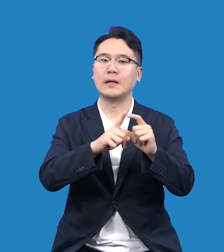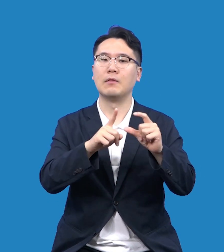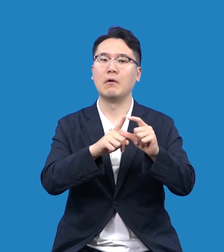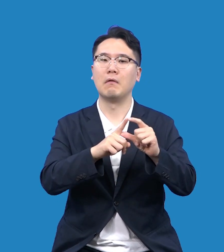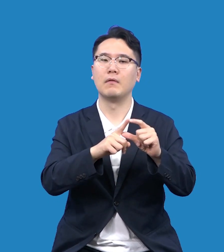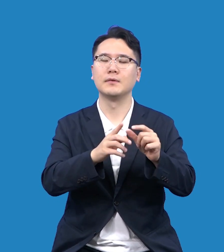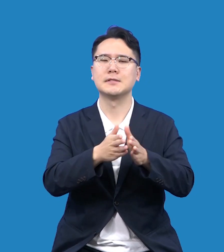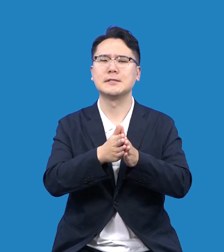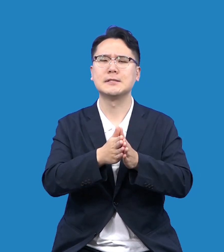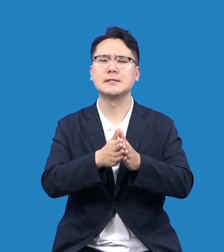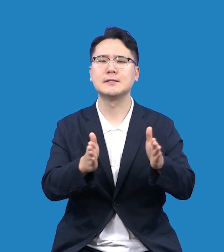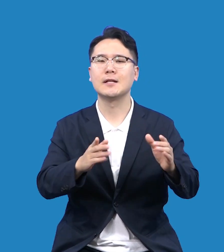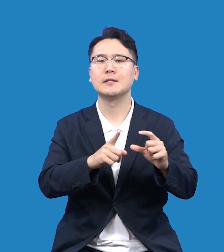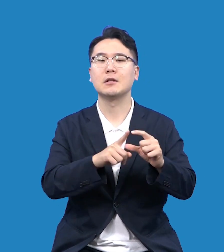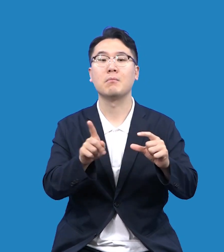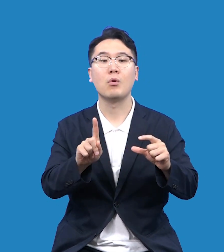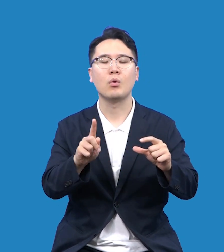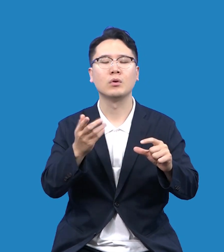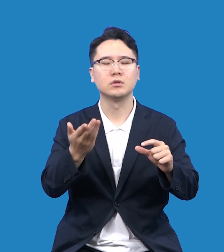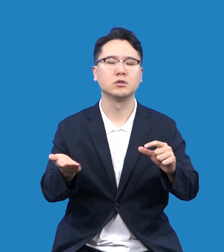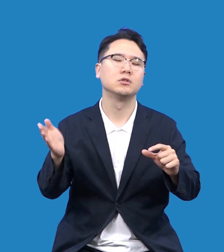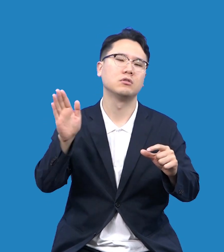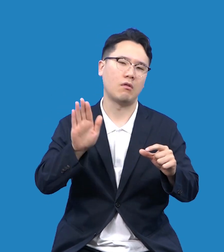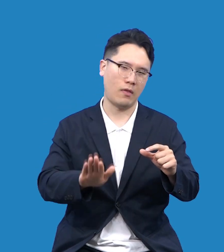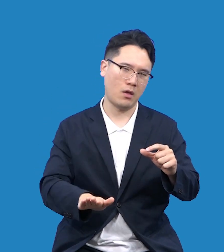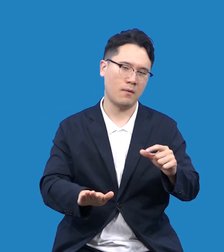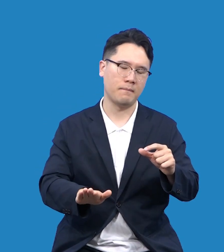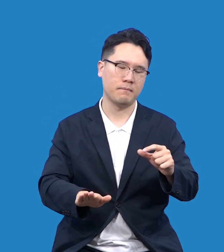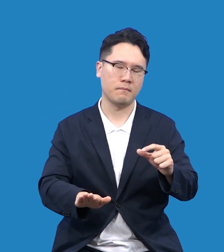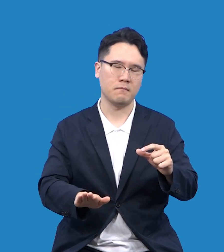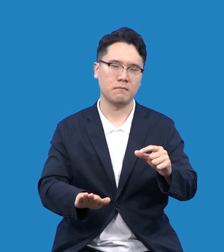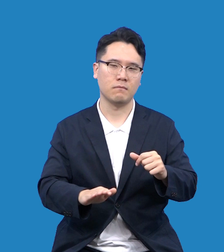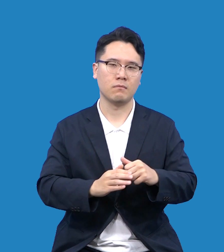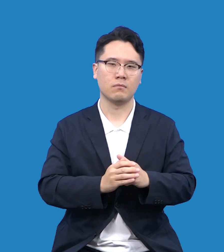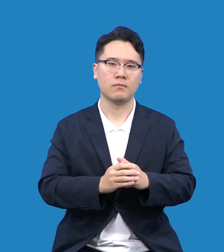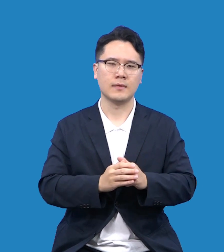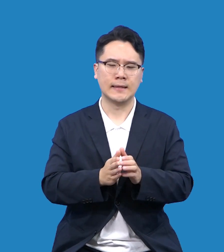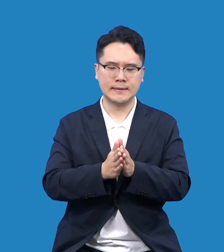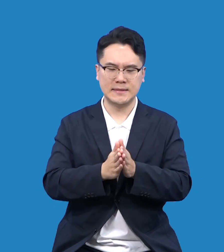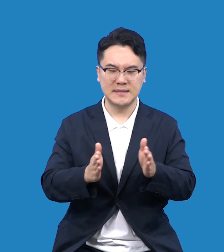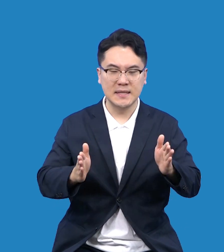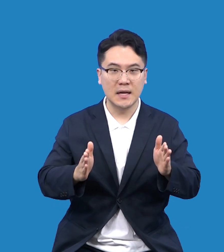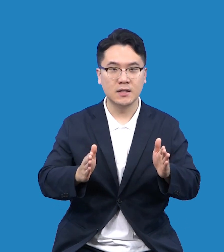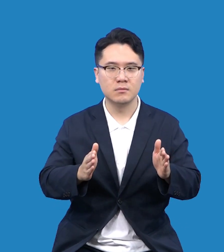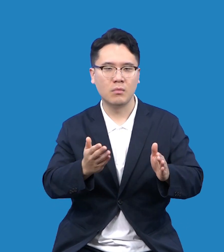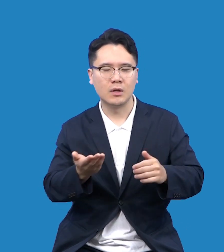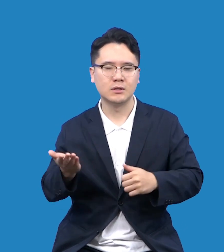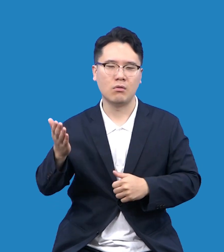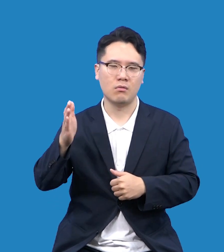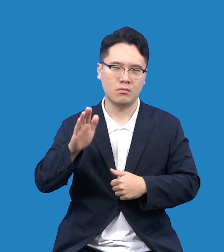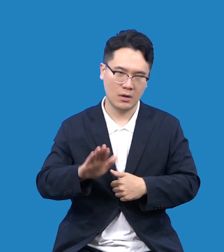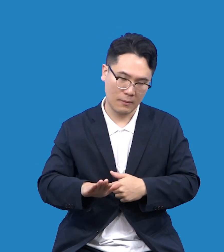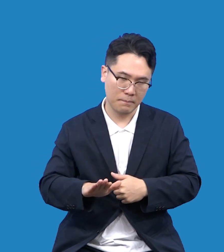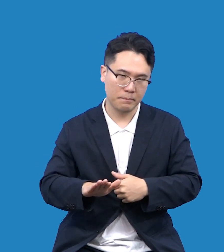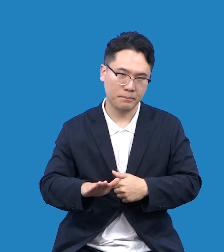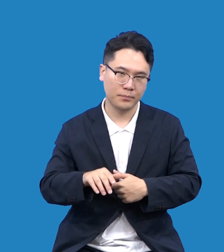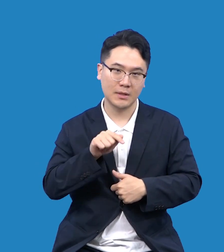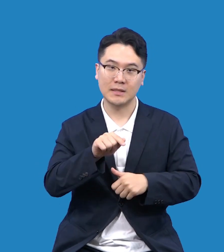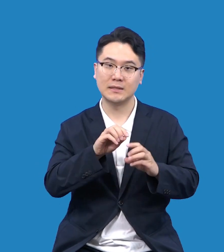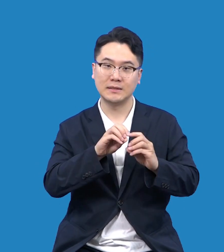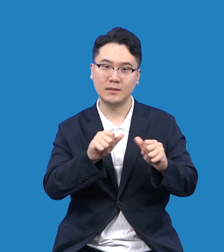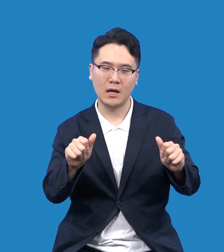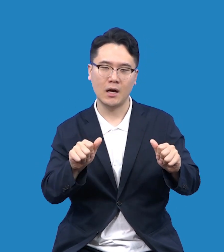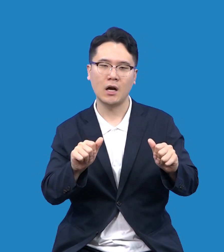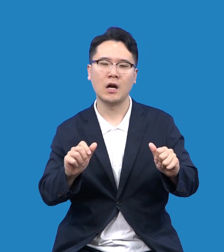같이. 그러나, but 이 단어로 시작. 그러나 그 땅 거주민은,